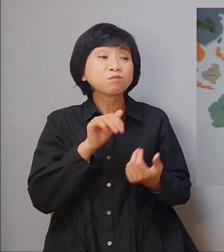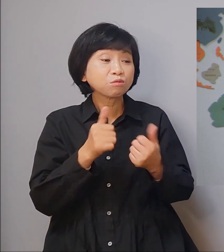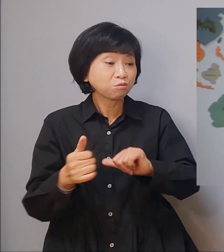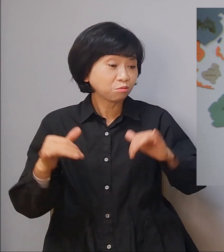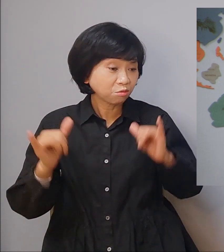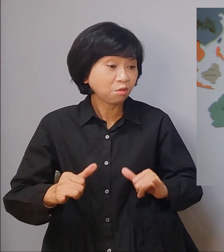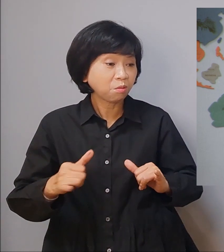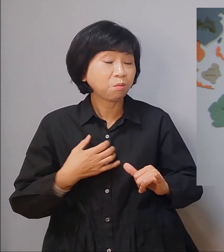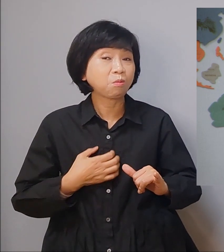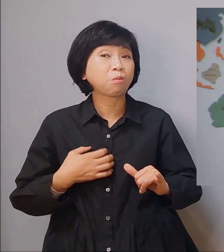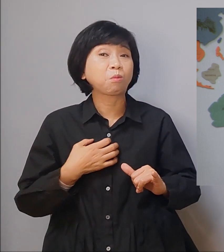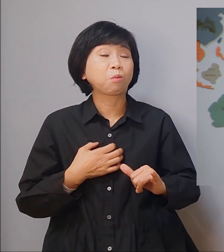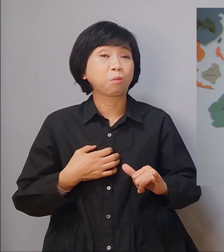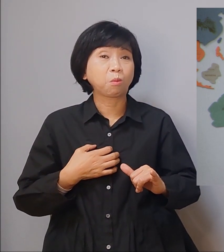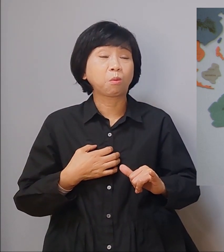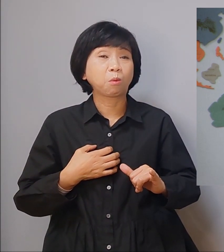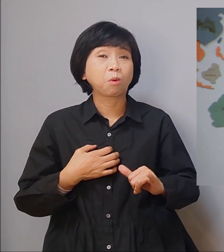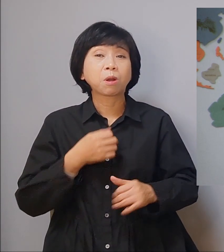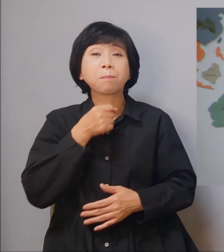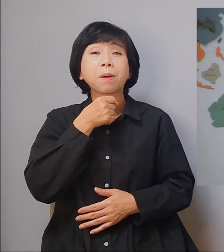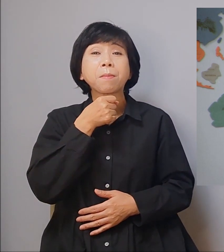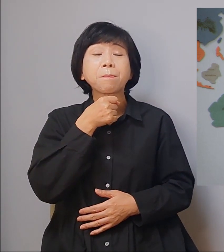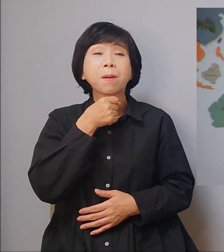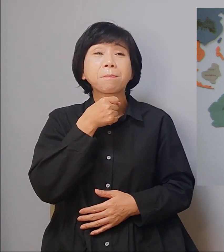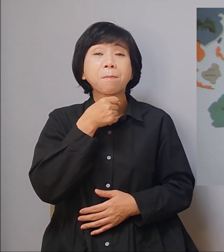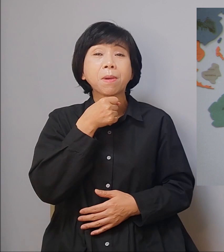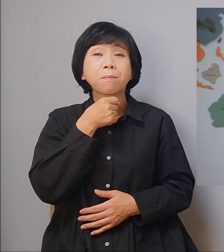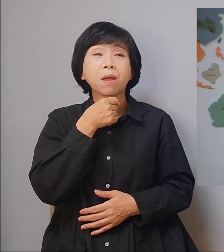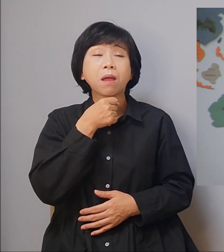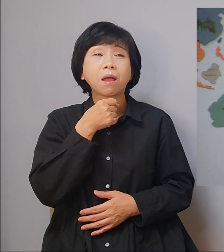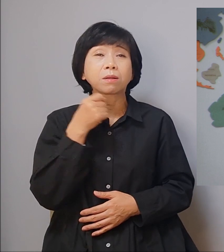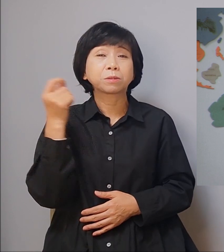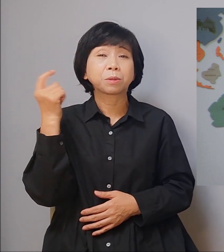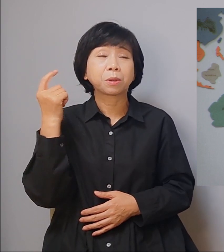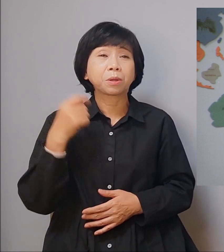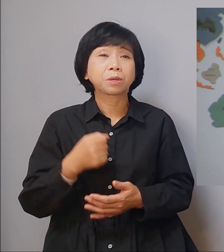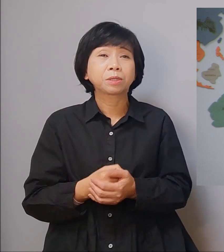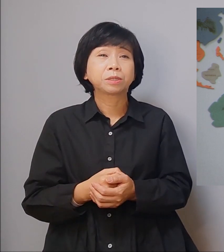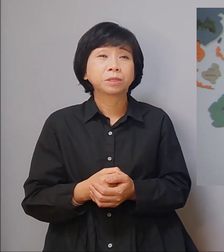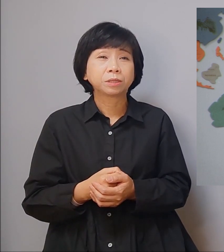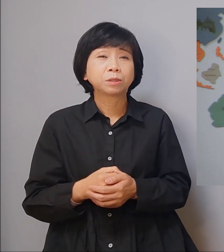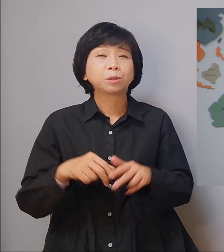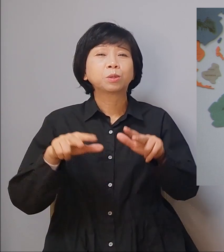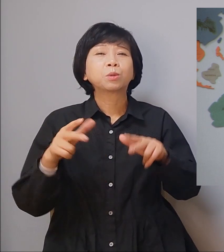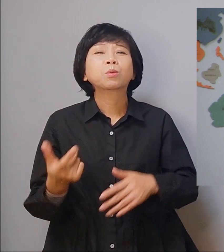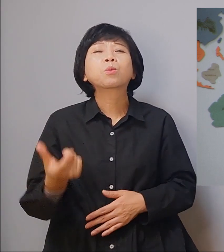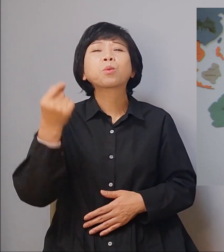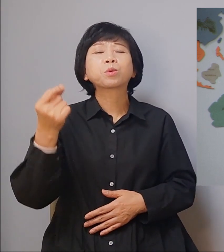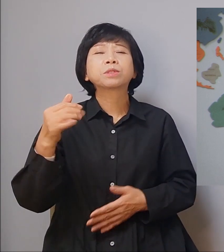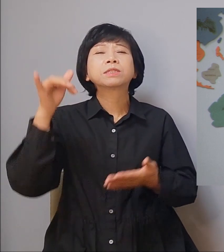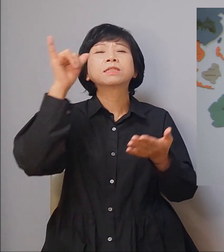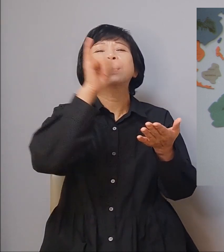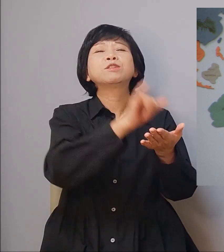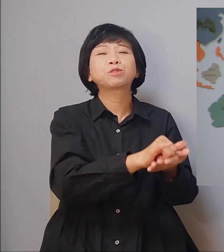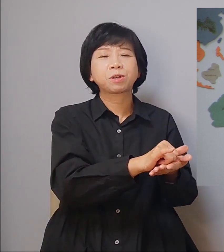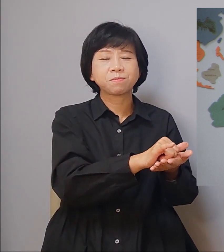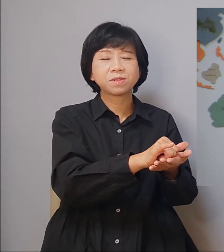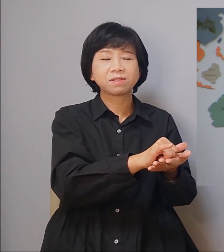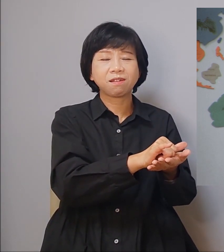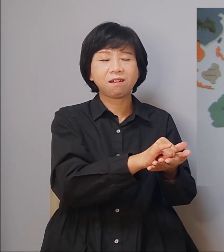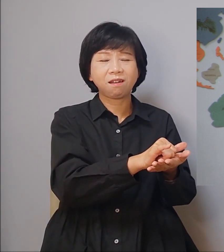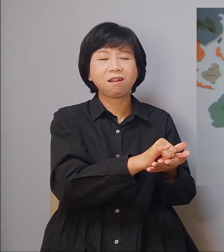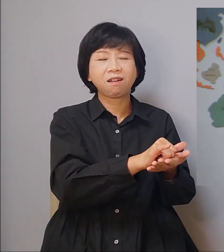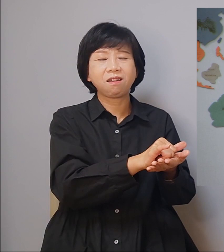찰나 스피커에서 기장의 목소리가 들렸습니다. 곧 착륙합니다.